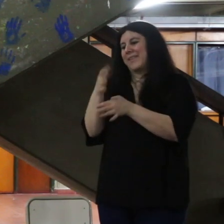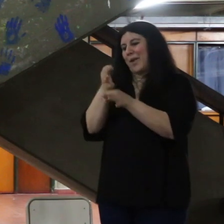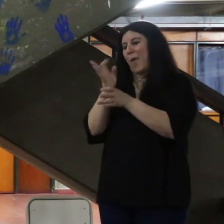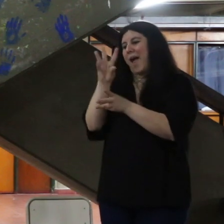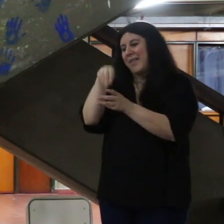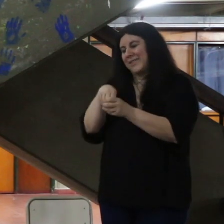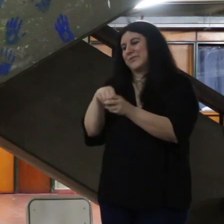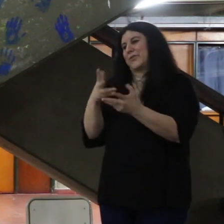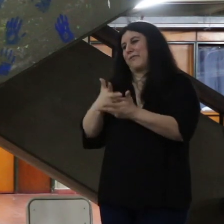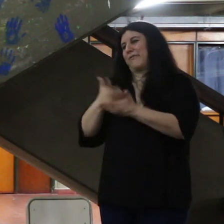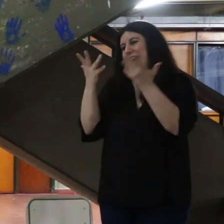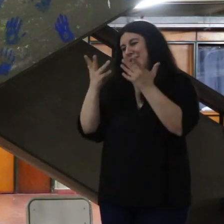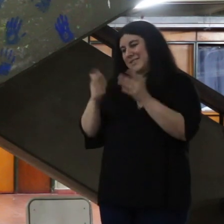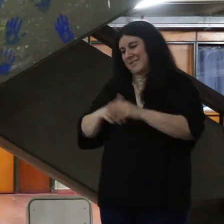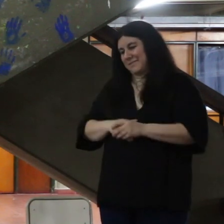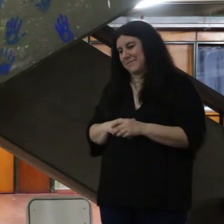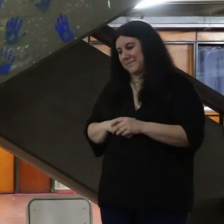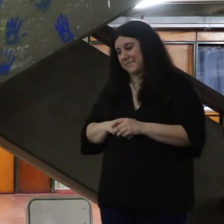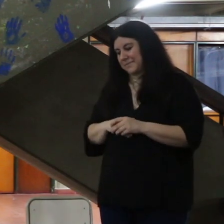creo.